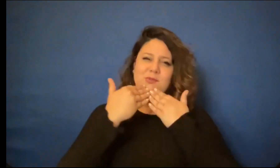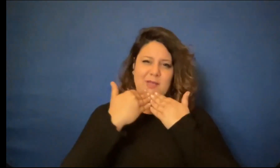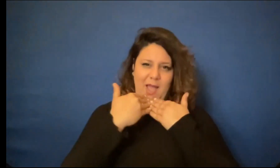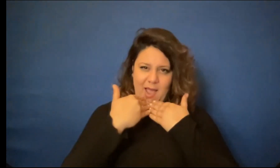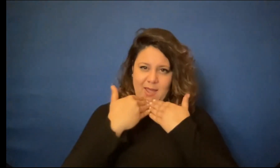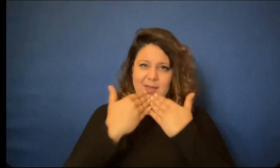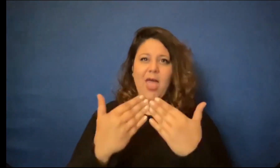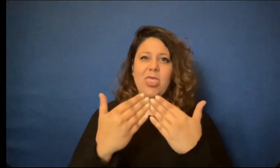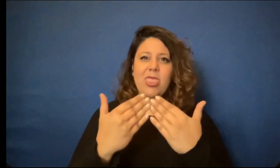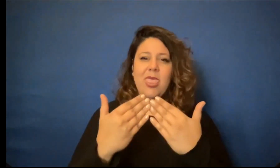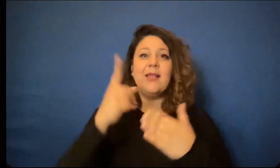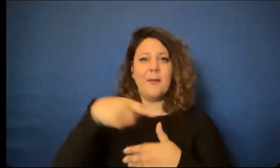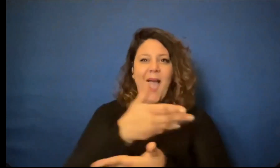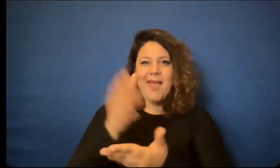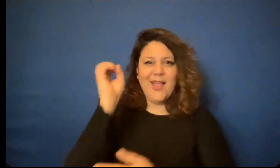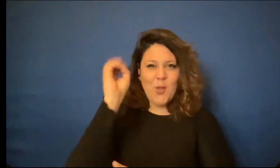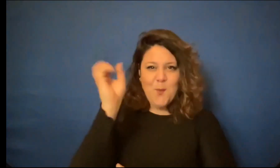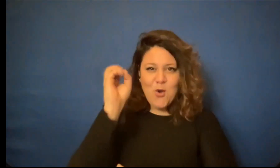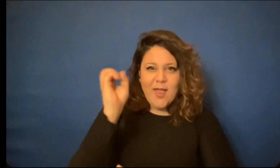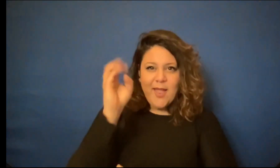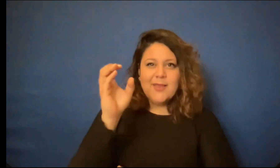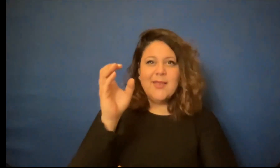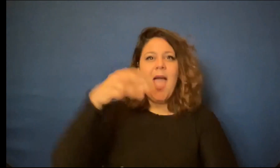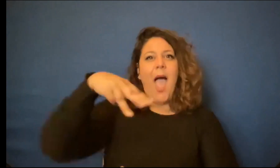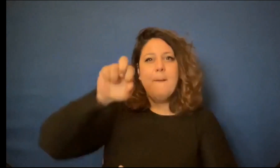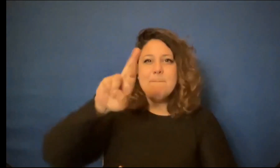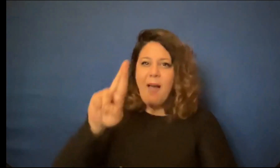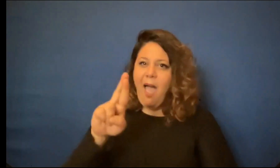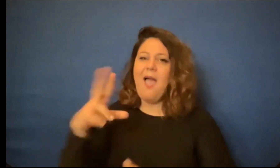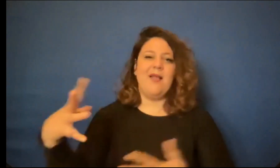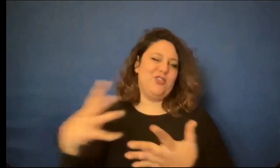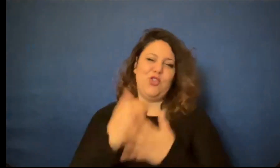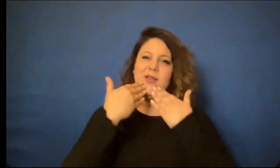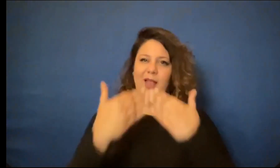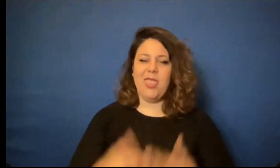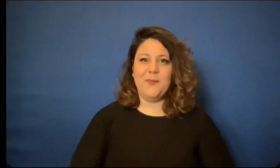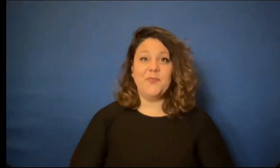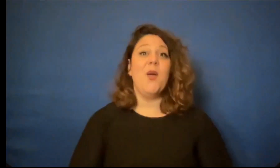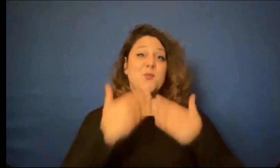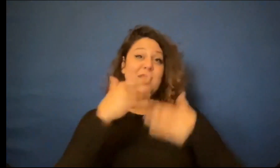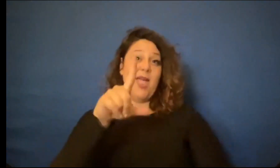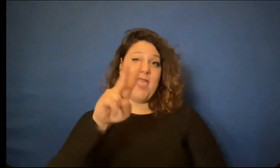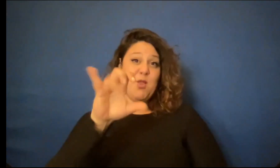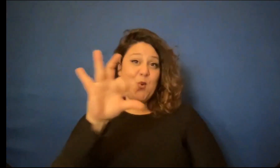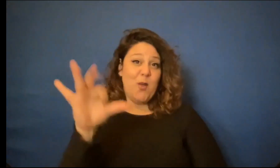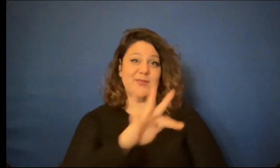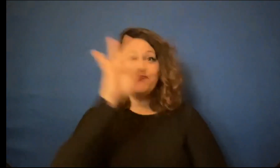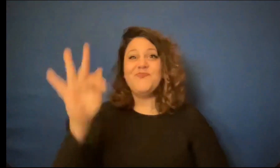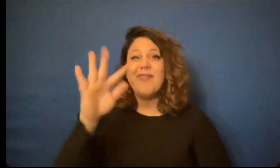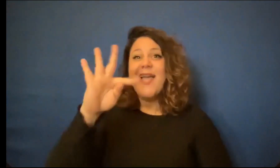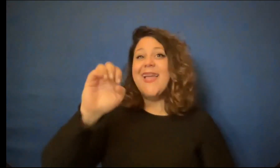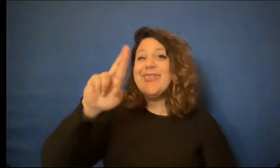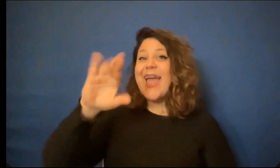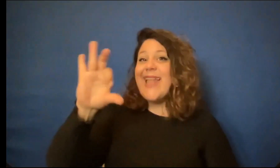también al resto de ponentes, a Mar, a todos vosotros. Muchas gracias, Luis. Teresa, Dime. te